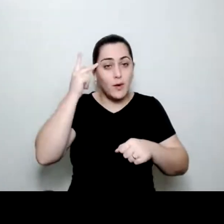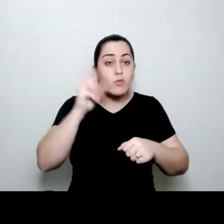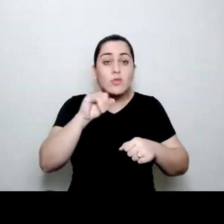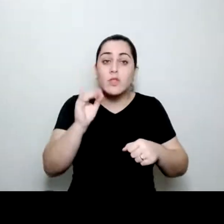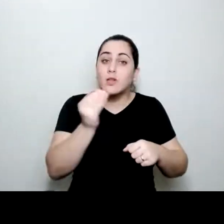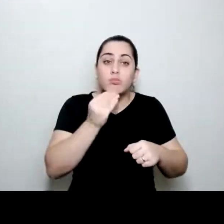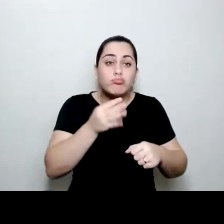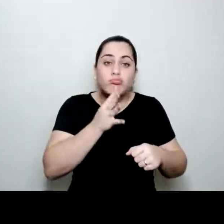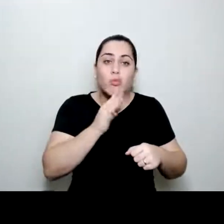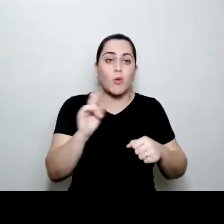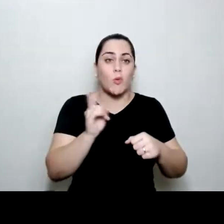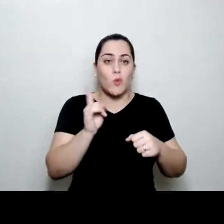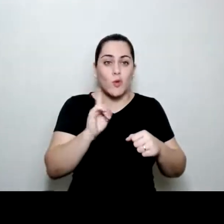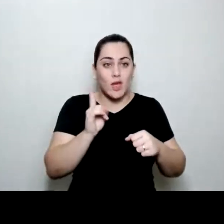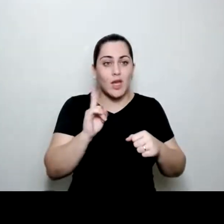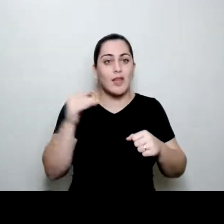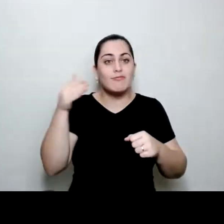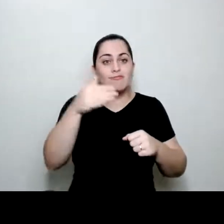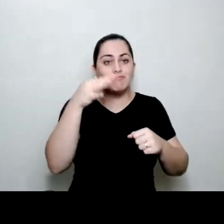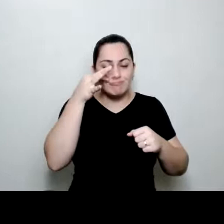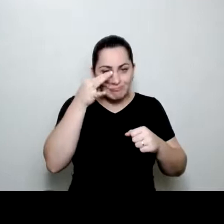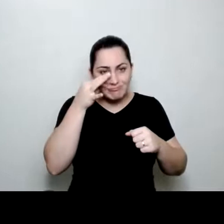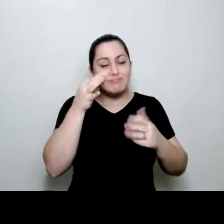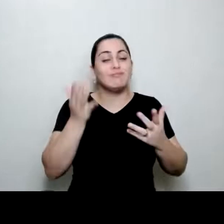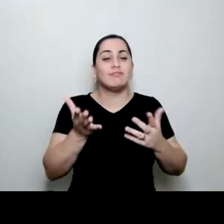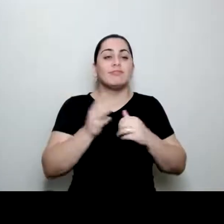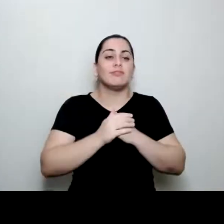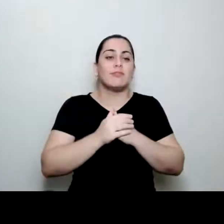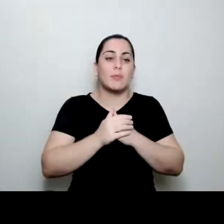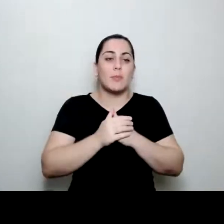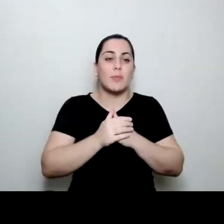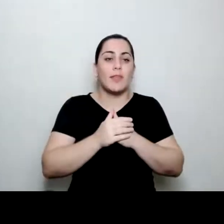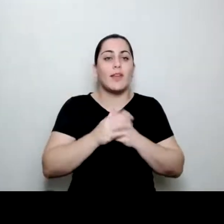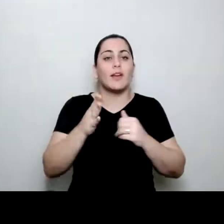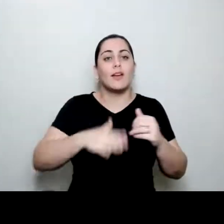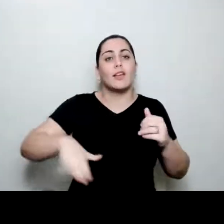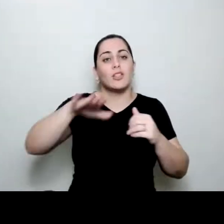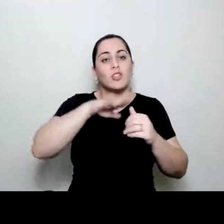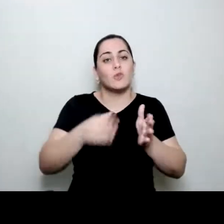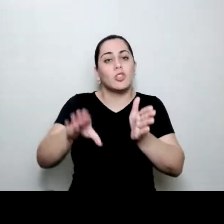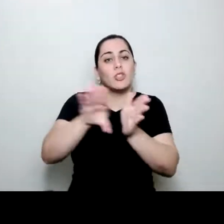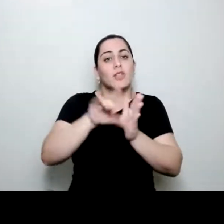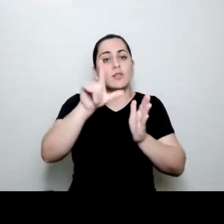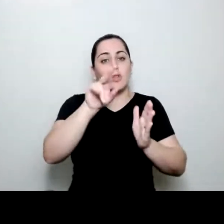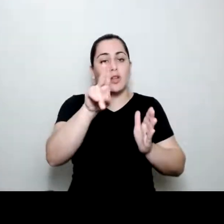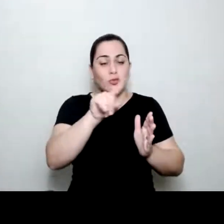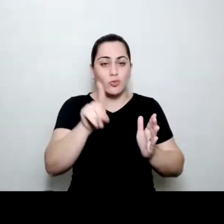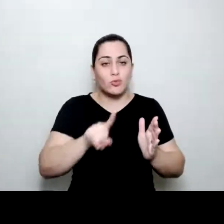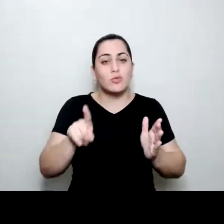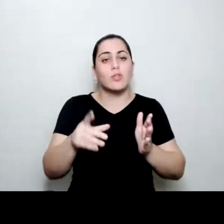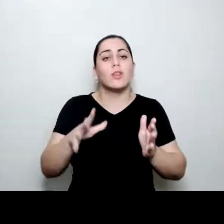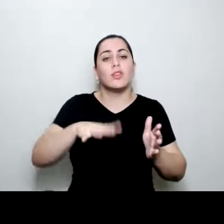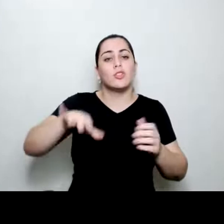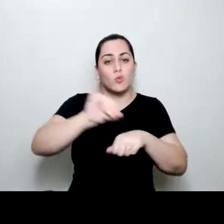oportunidade de ir conhecê-lo presencialmente, ele fica na Estação da Luz, na região central de São Paulo.